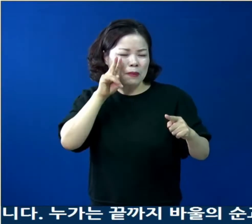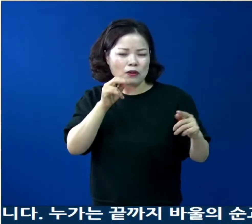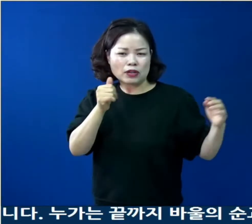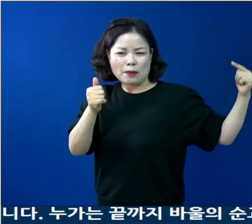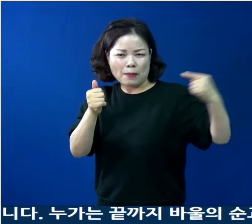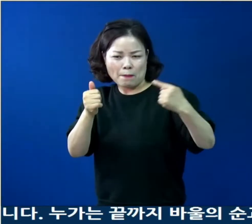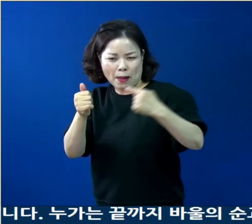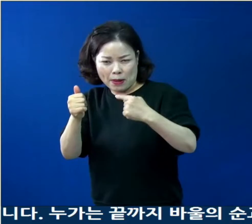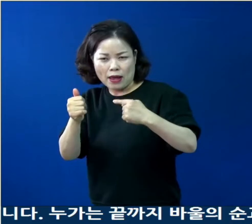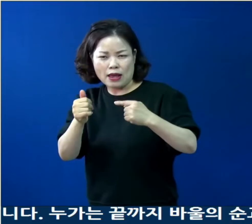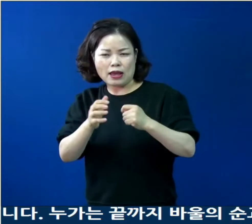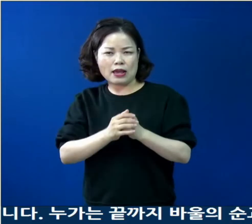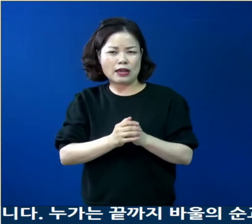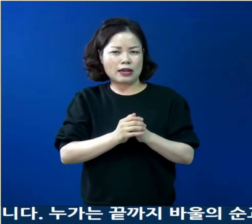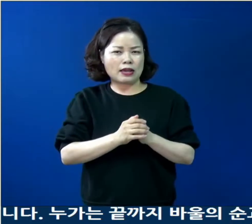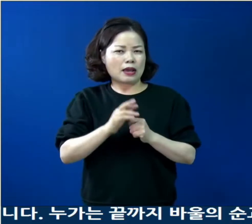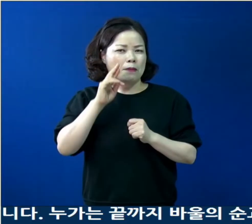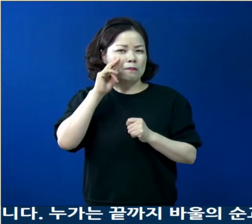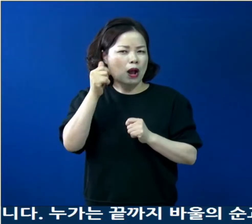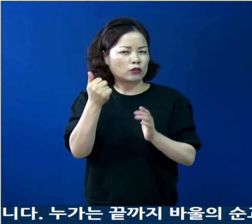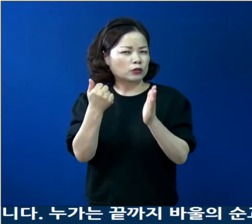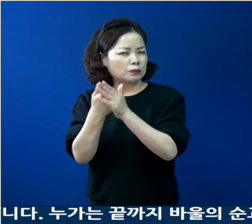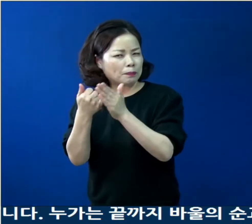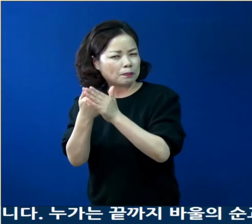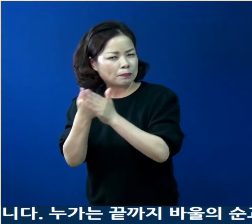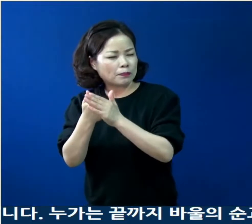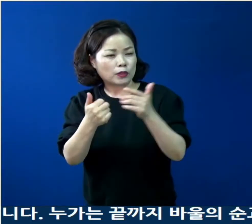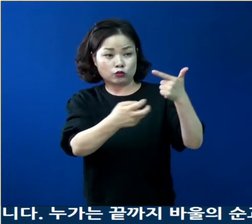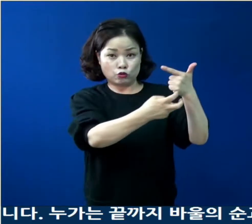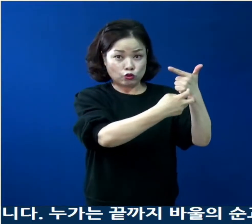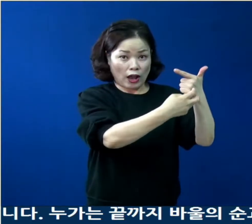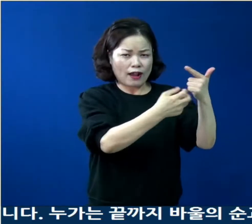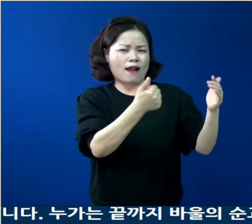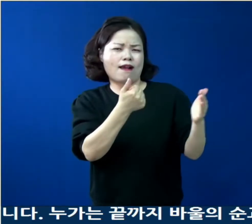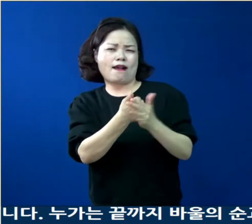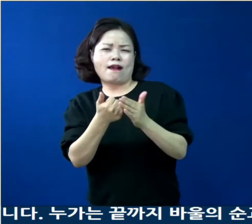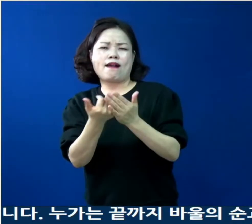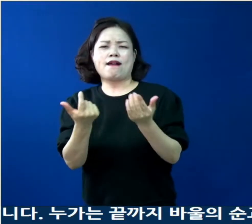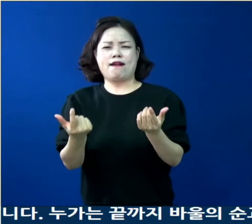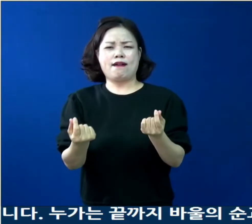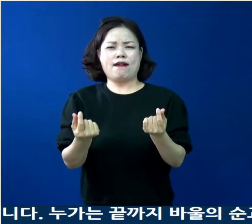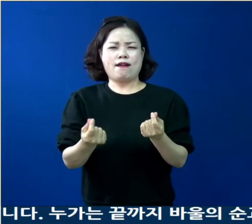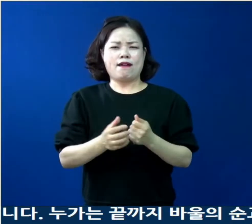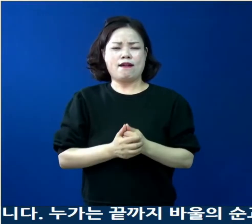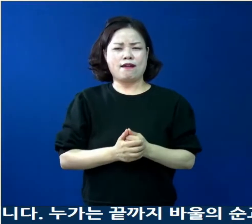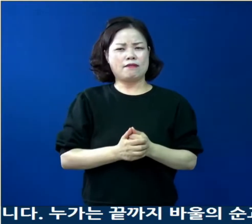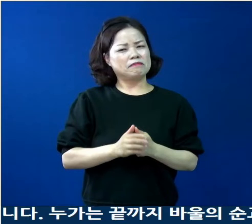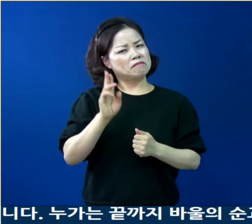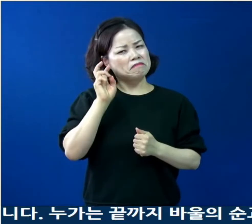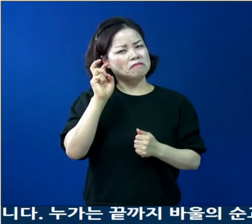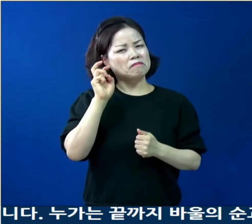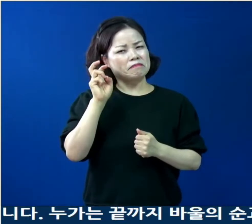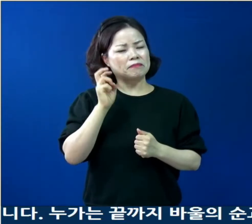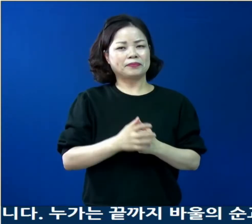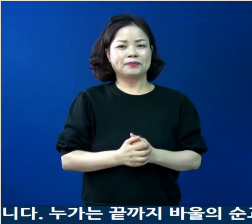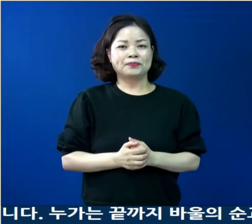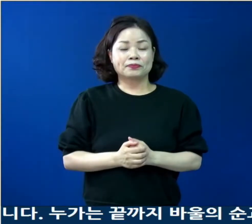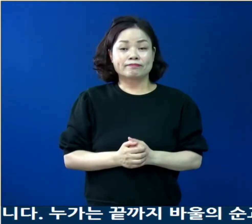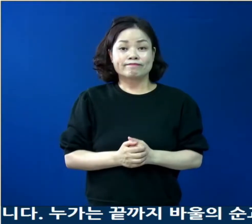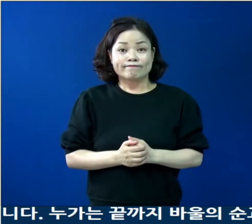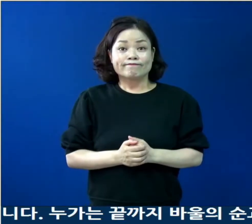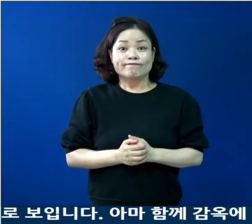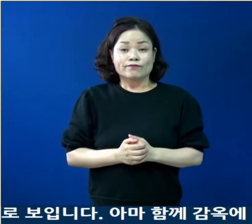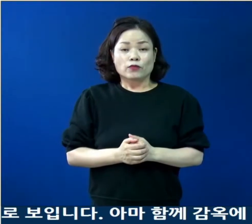방문하고 바울의 옥바라지를 했을 것이다. 이렇게 추정하는 것이 옳을 것 같습니다.